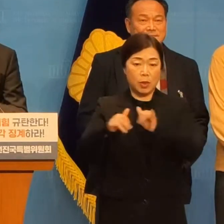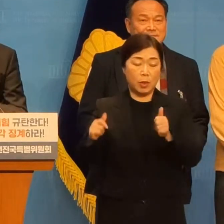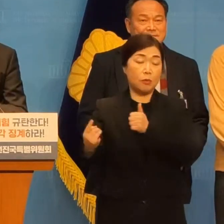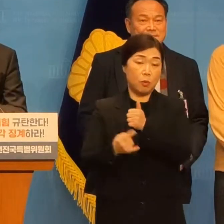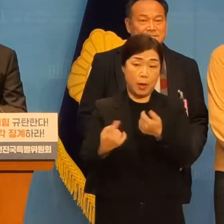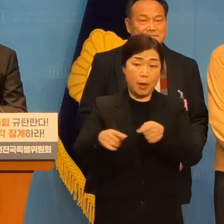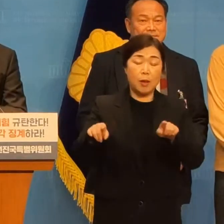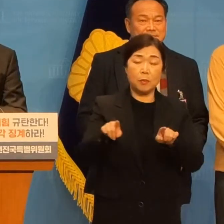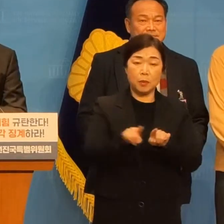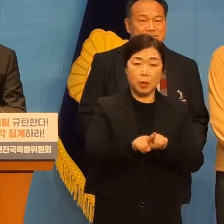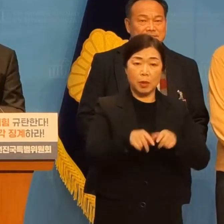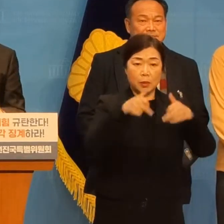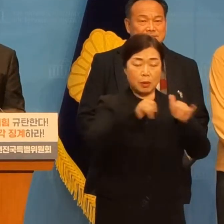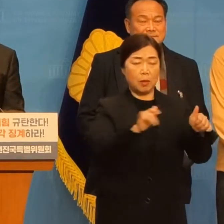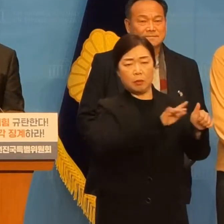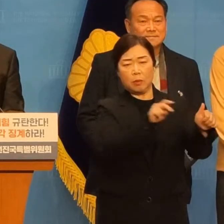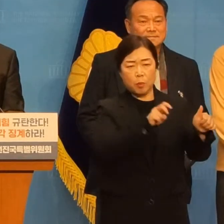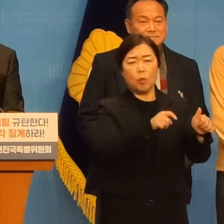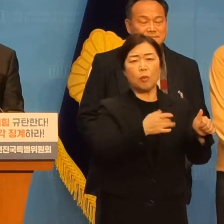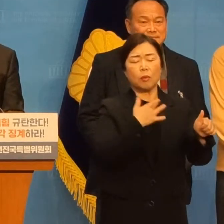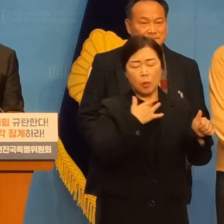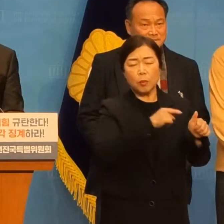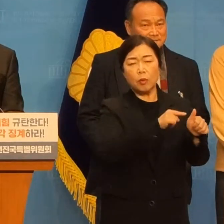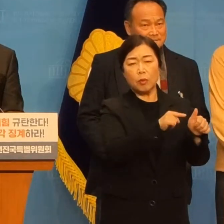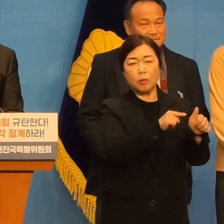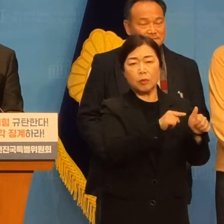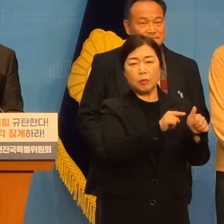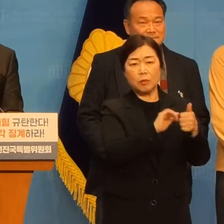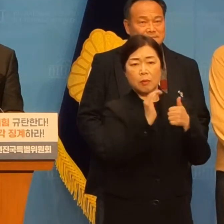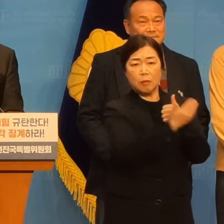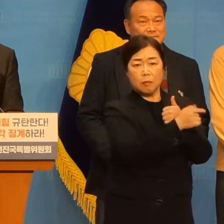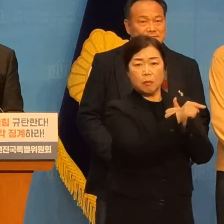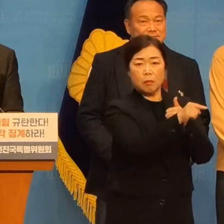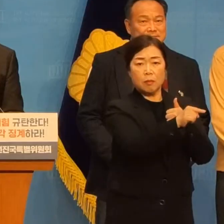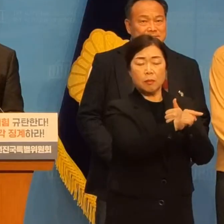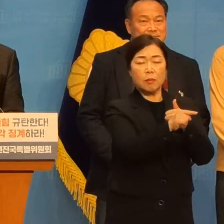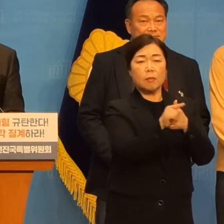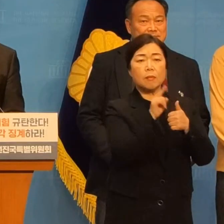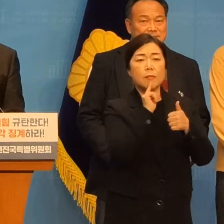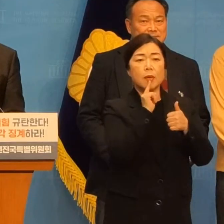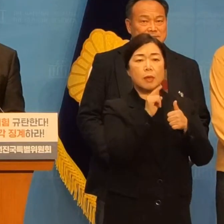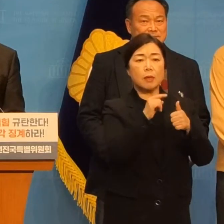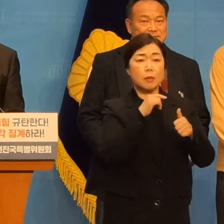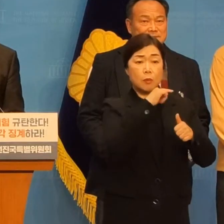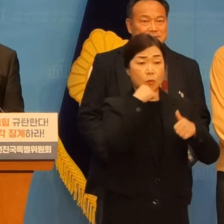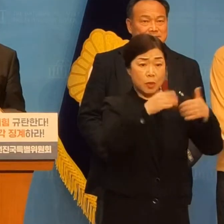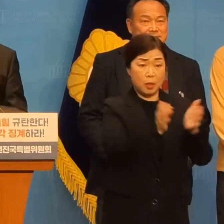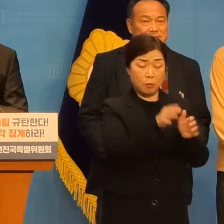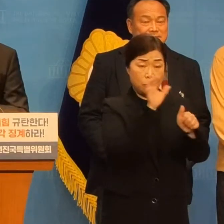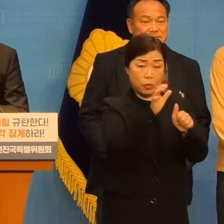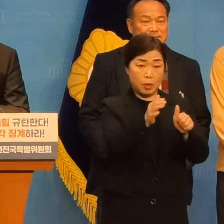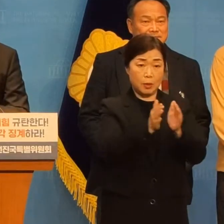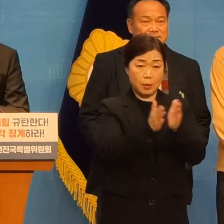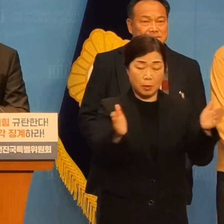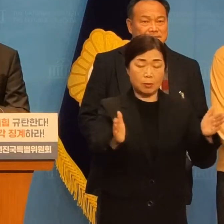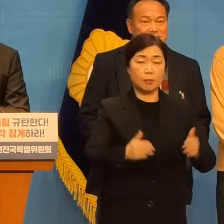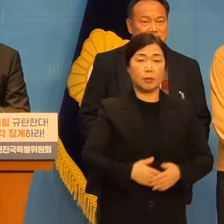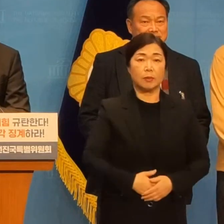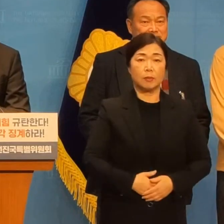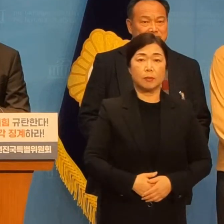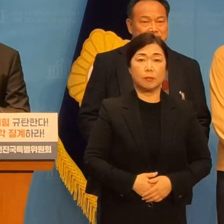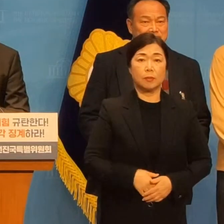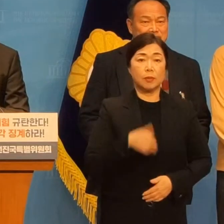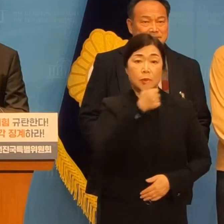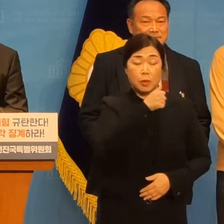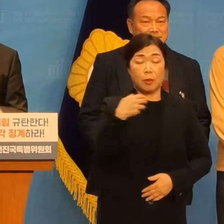함께 장애인 혐오를 옹호하는 국민의힘 규탄 기자회견을 시작할 수 있도록 하겠습니다. 잠깐 진행을